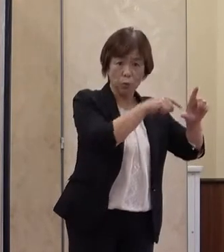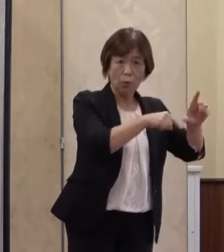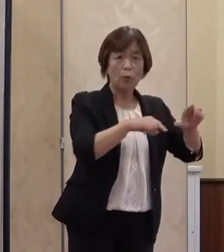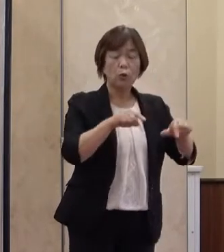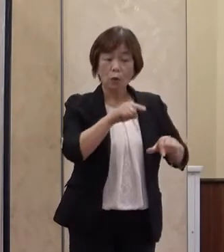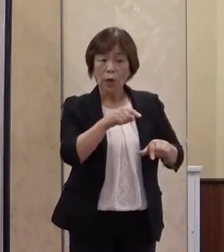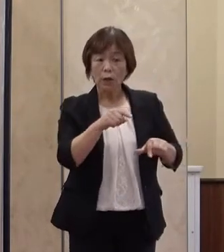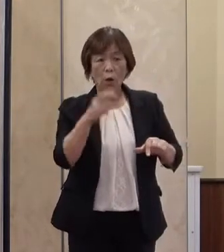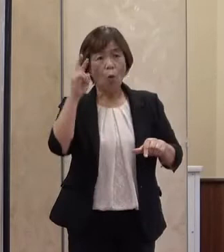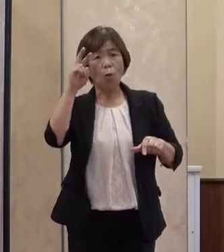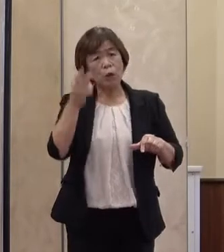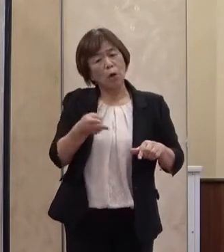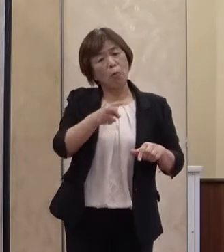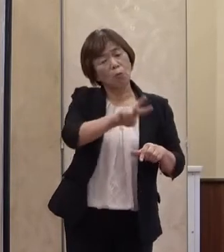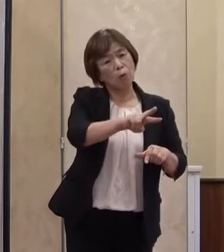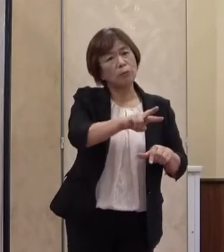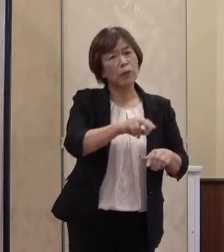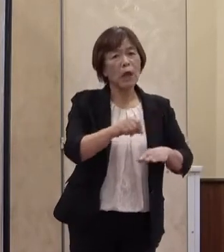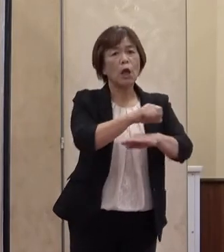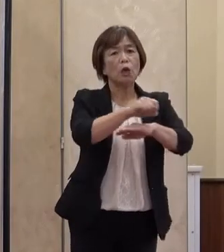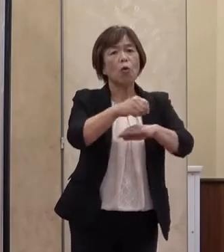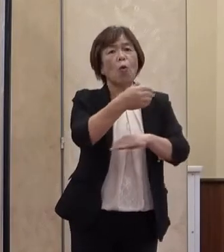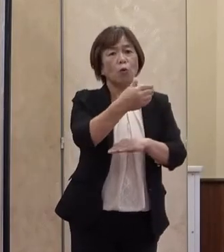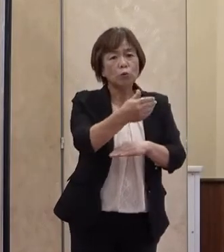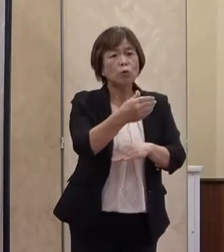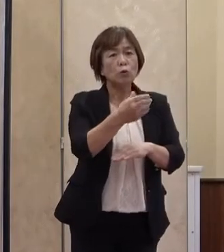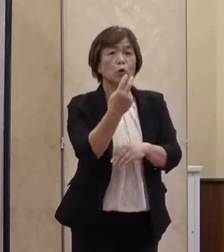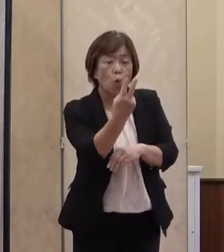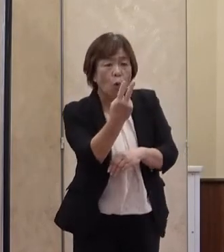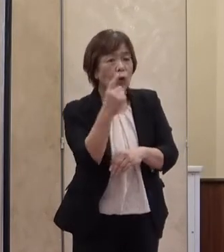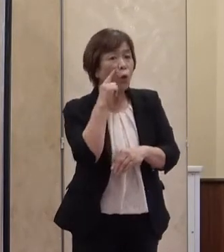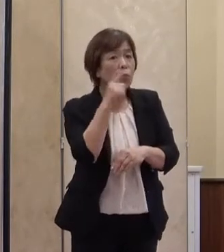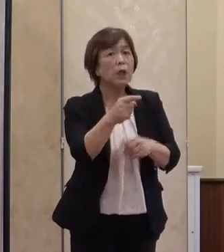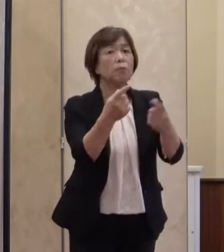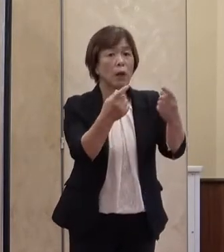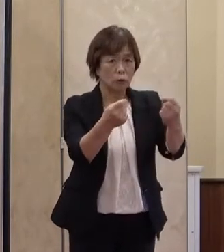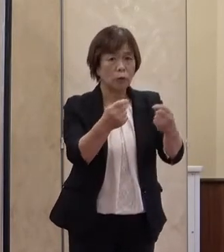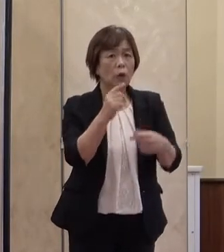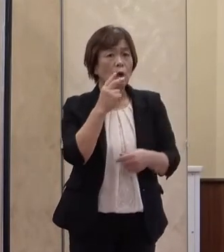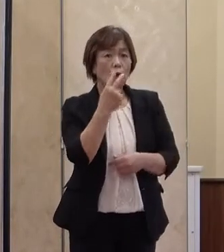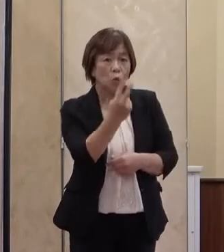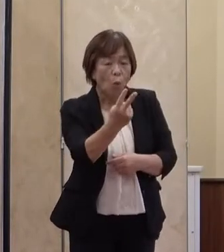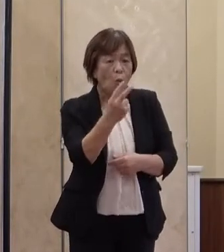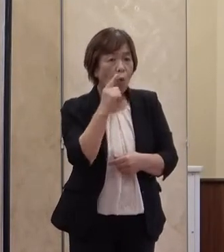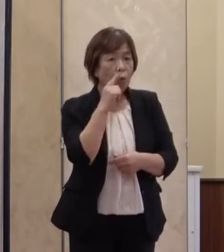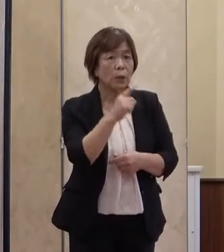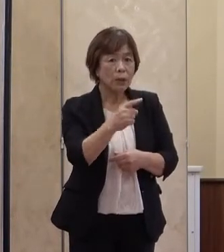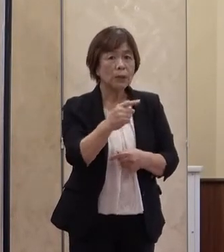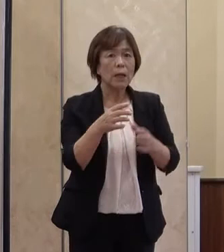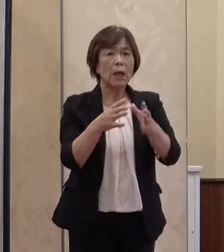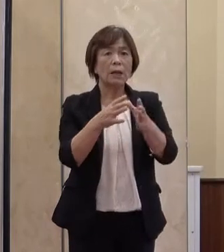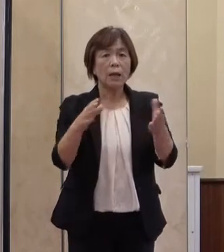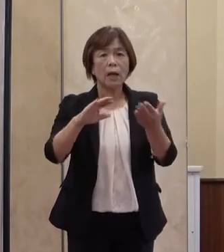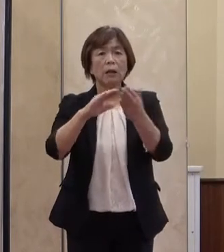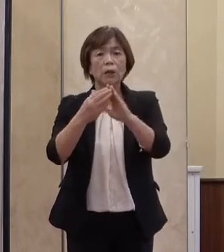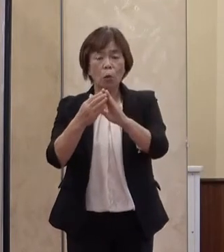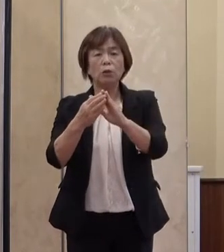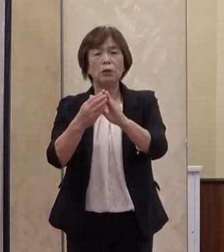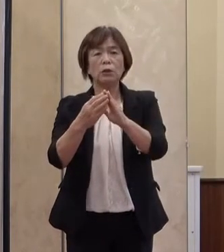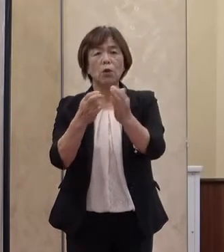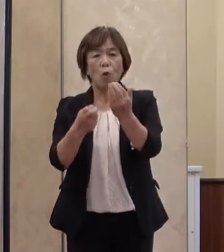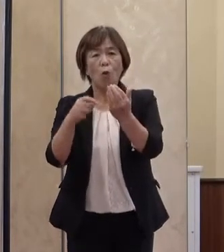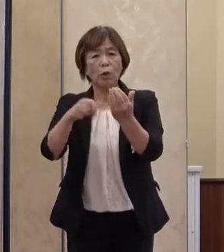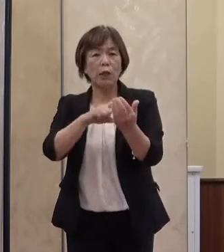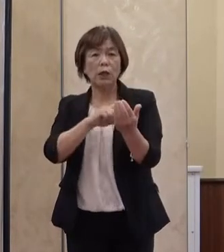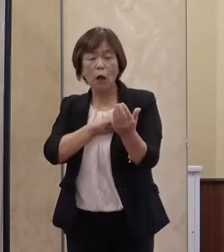することになります。で、特区とみなす、都とみなすとなりますが、名称については大都市法に規定がありませんので、大阪